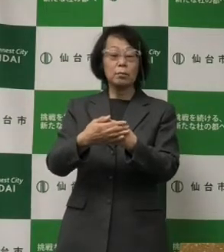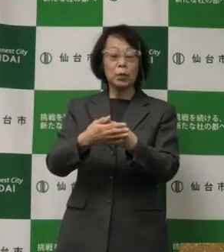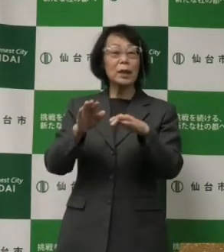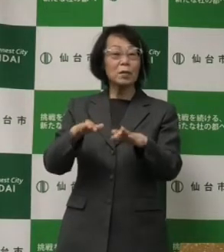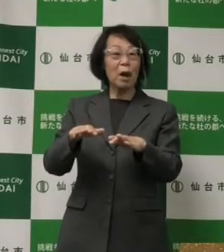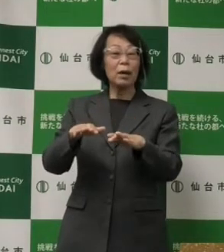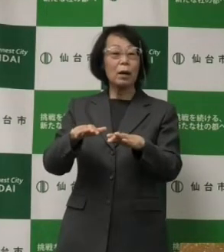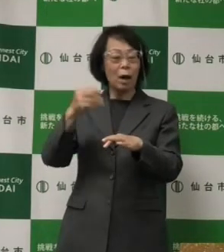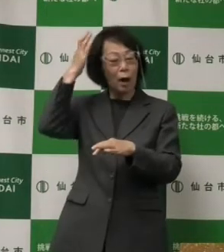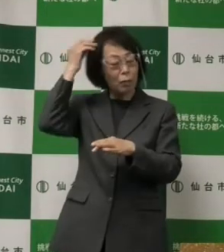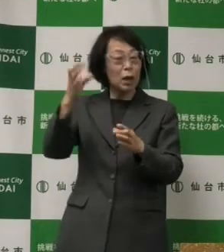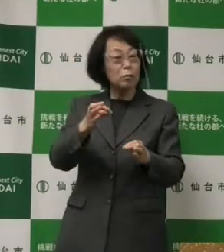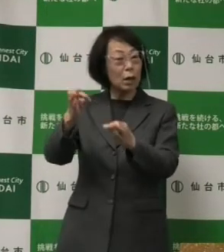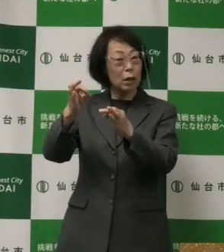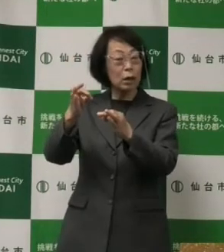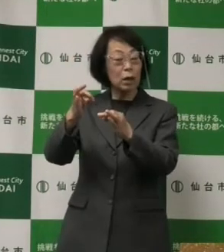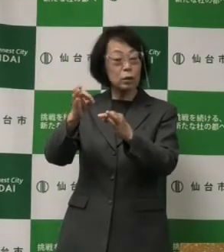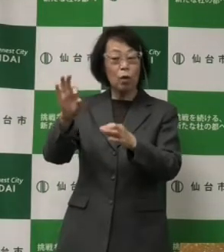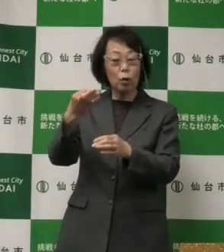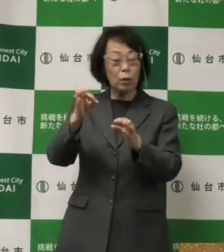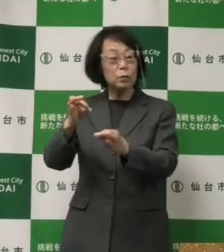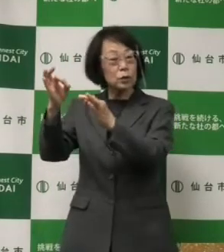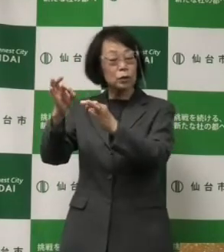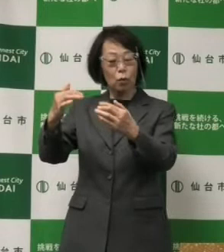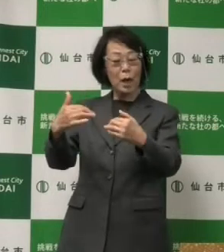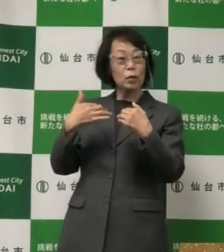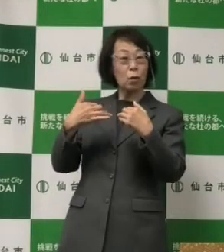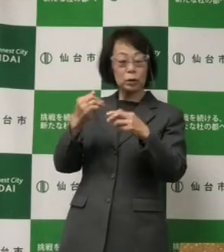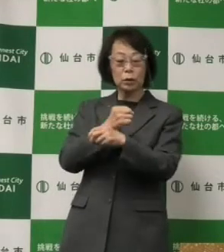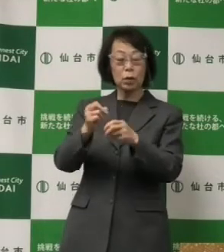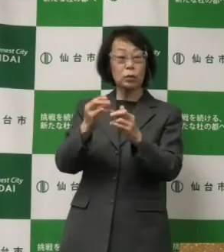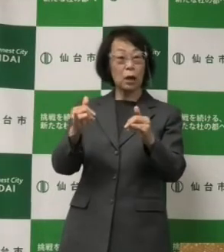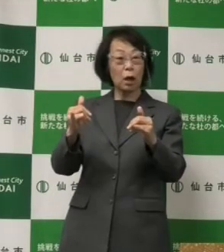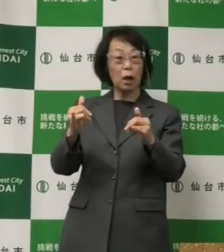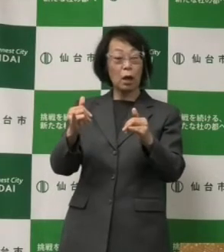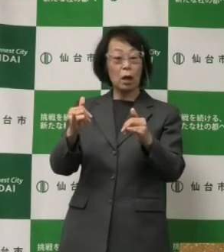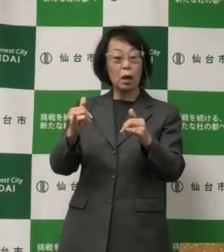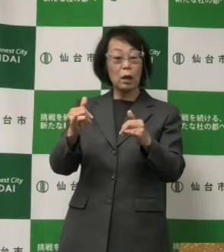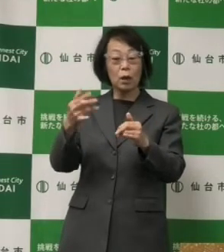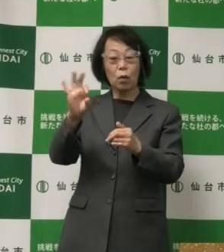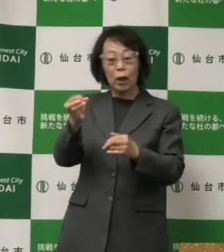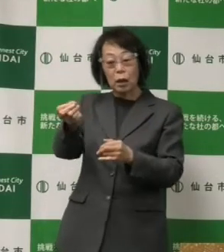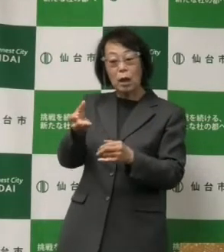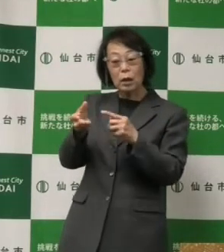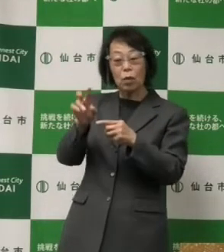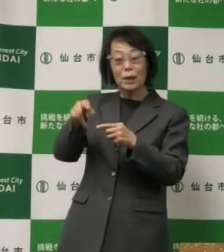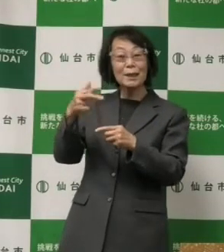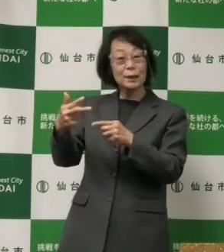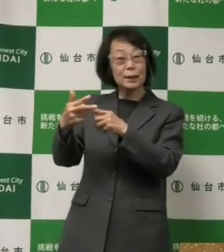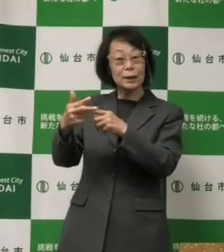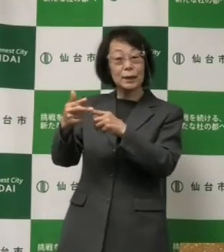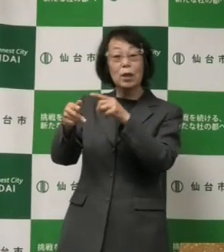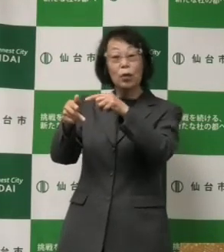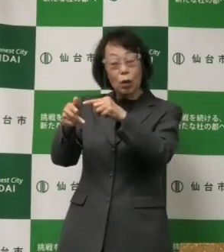禍における原油価格や物価高騰等の影響を受けている事業者へ、融資にかかる利子相当額